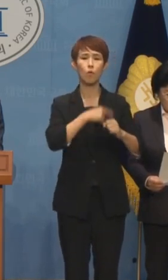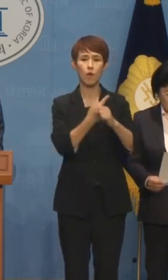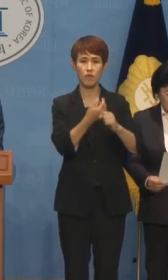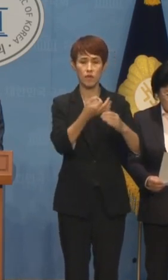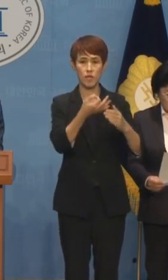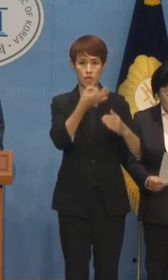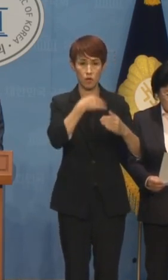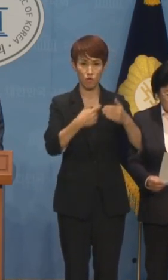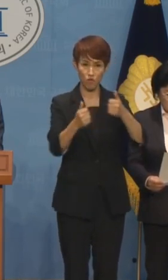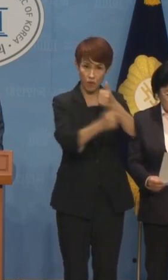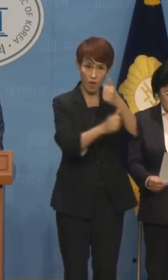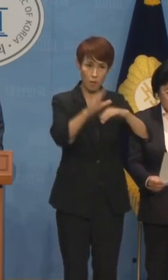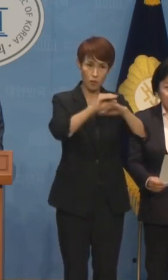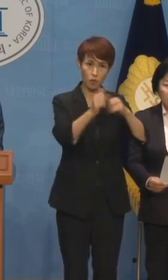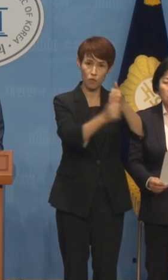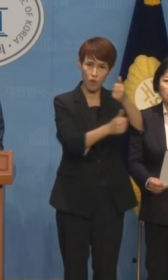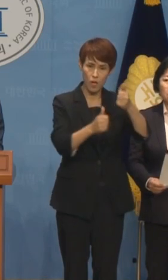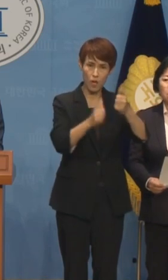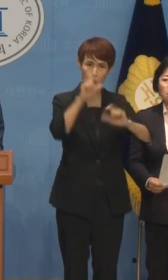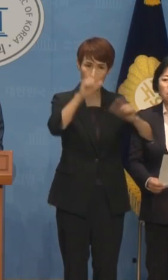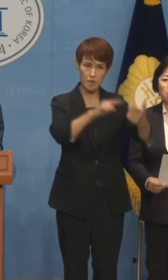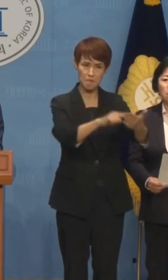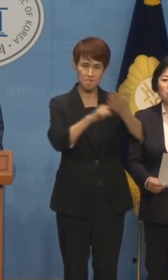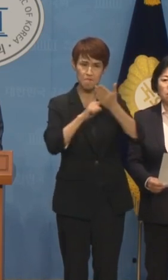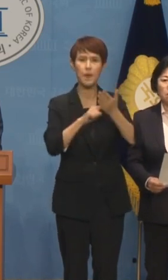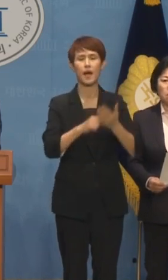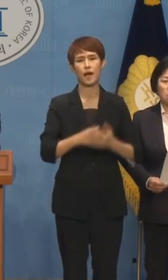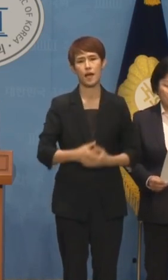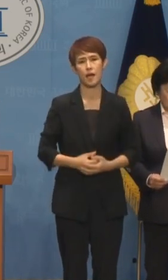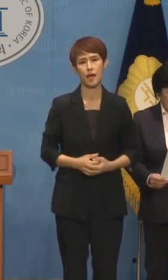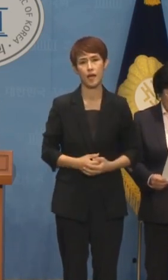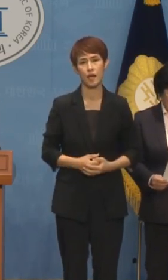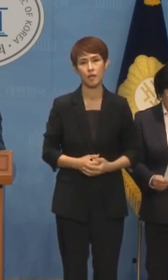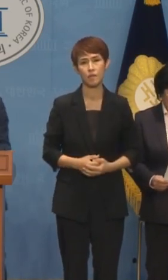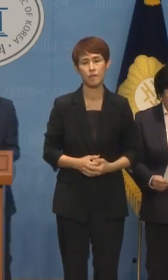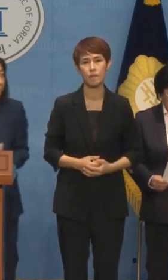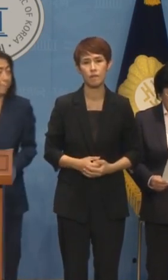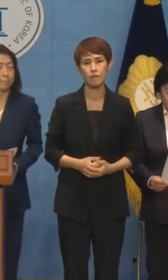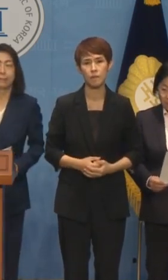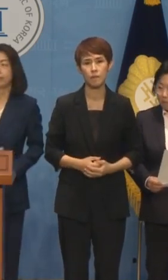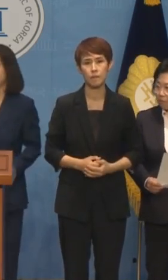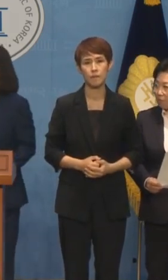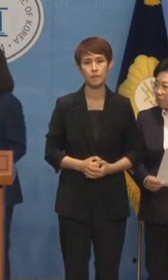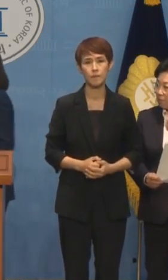방통위의 민낯이 법원 등의 결정으로 드러난 것입니다.